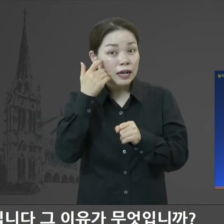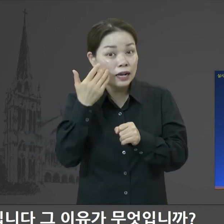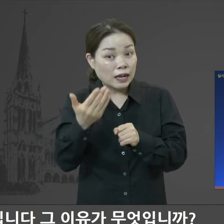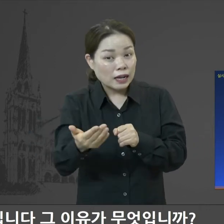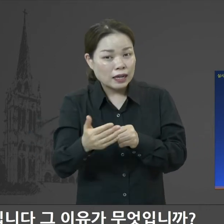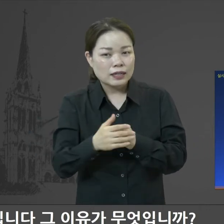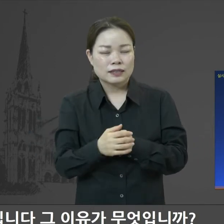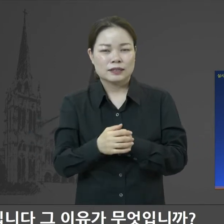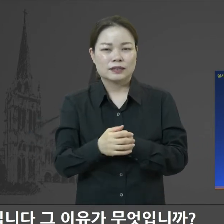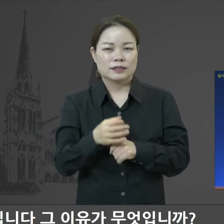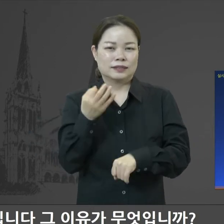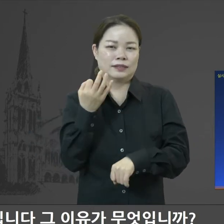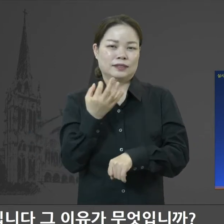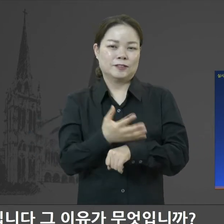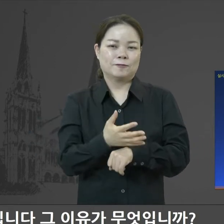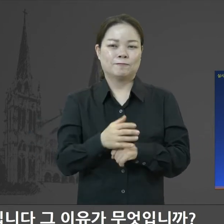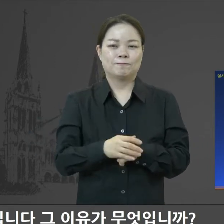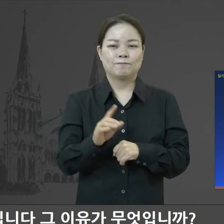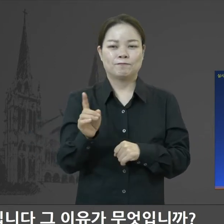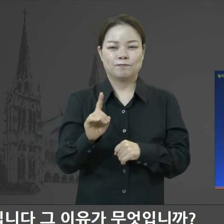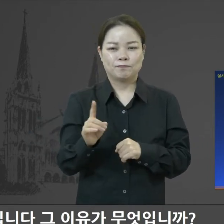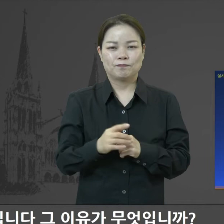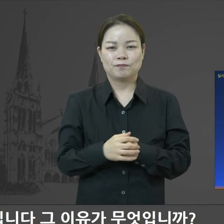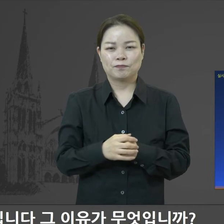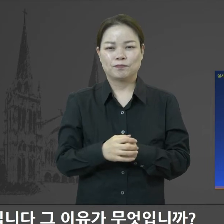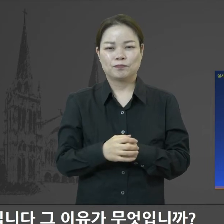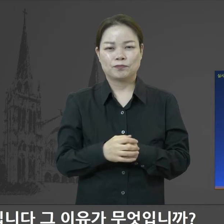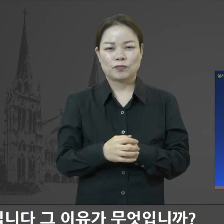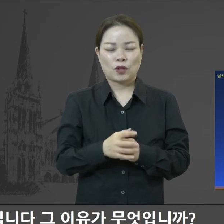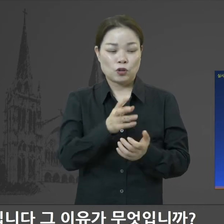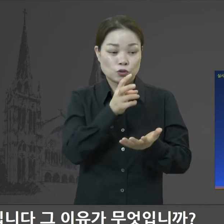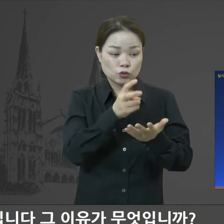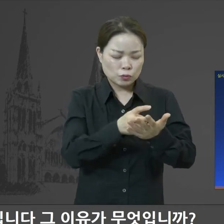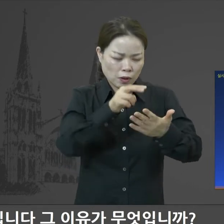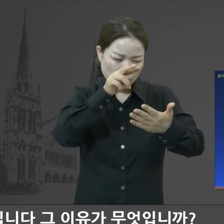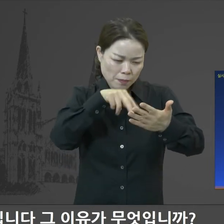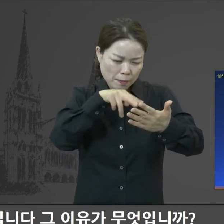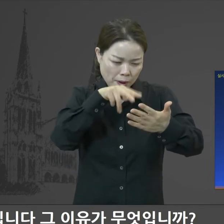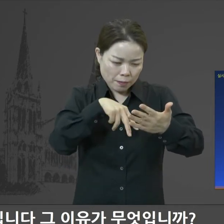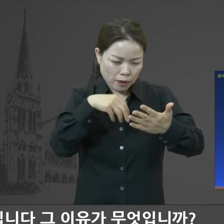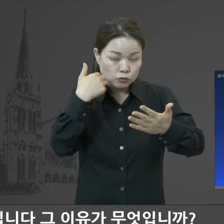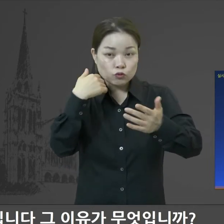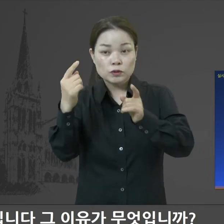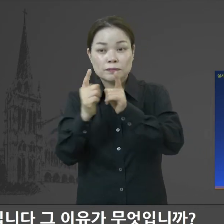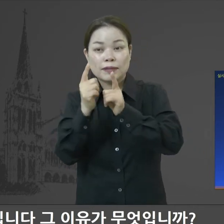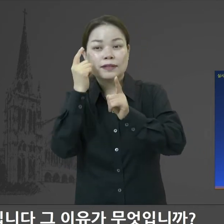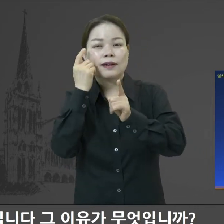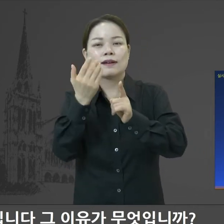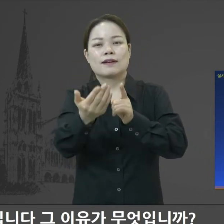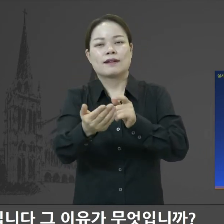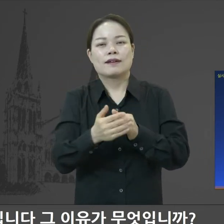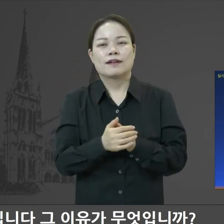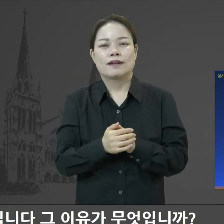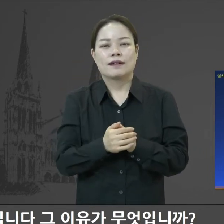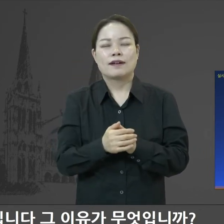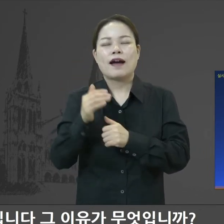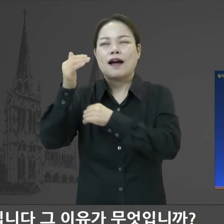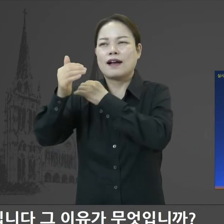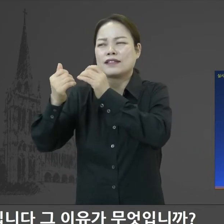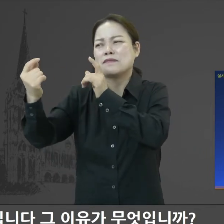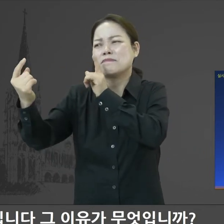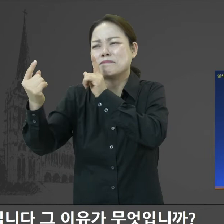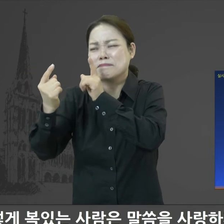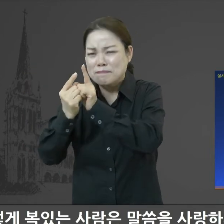참 간단합니다. 그것은 무엇이냐면, 그렇게 율법을 읽으며 누구를 만났기 때문입니까? 하나님